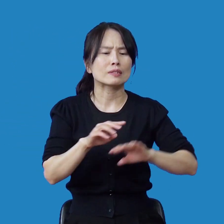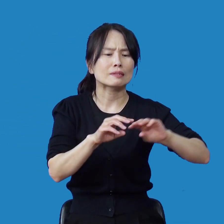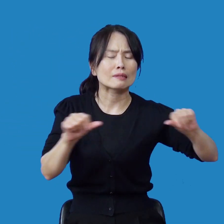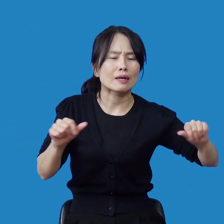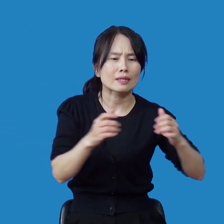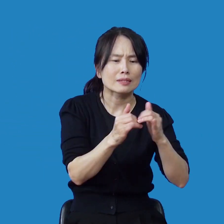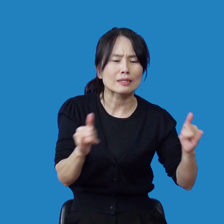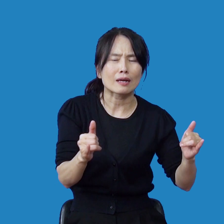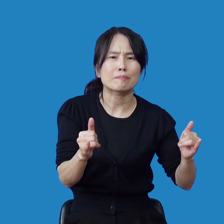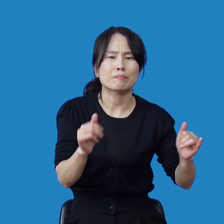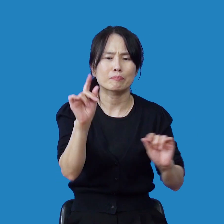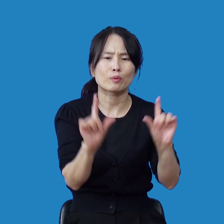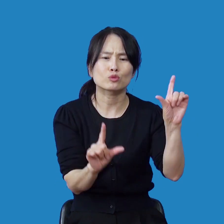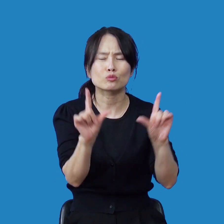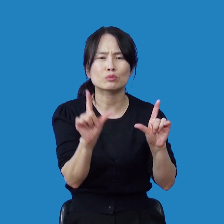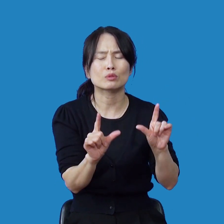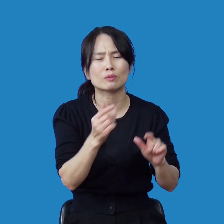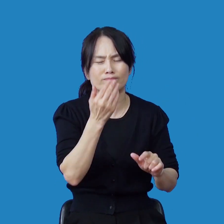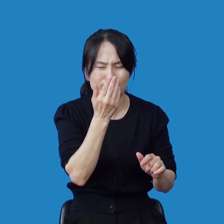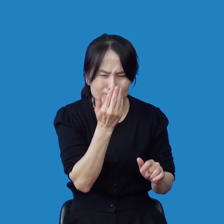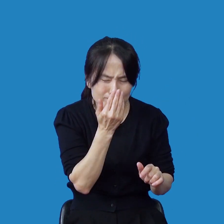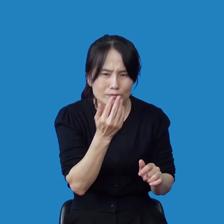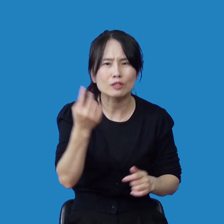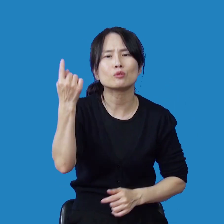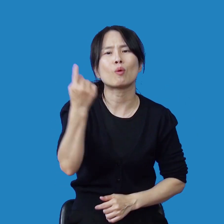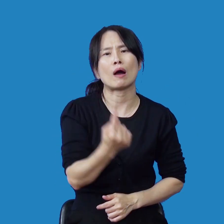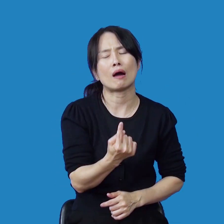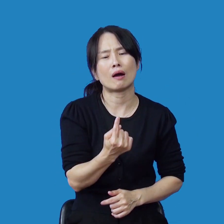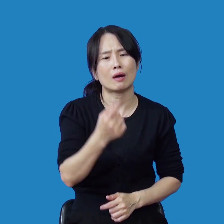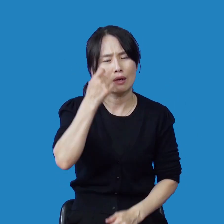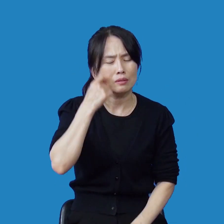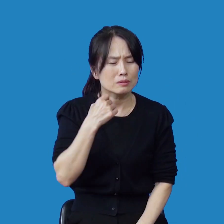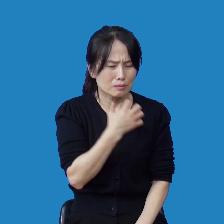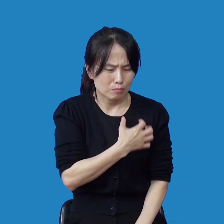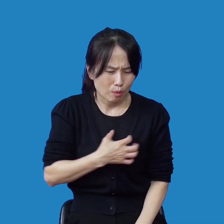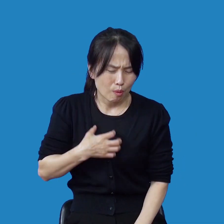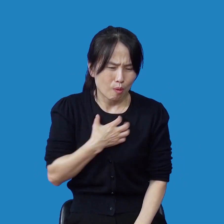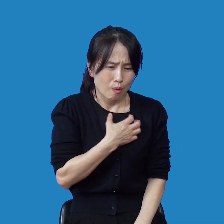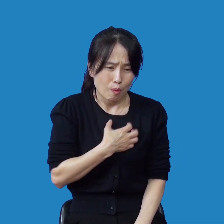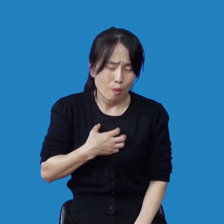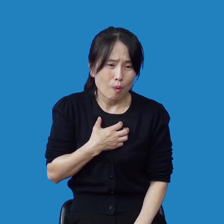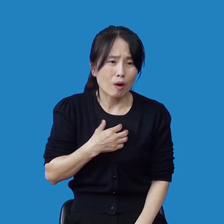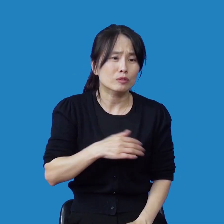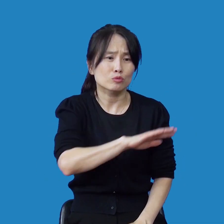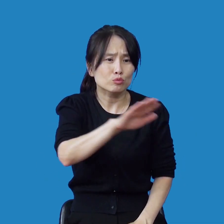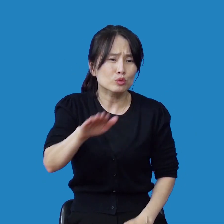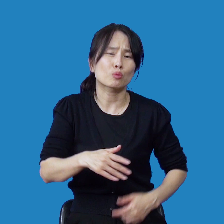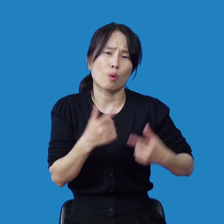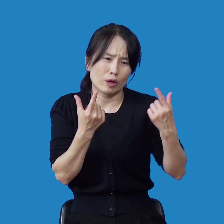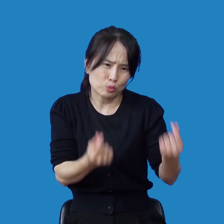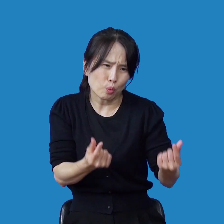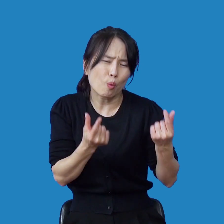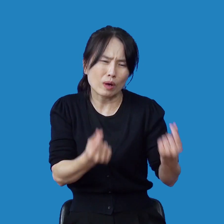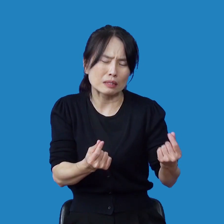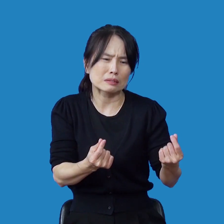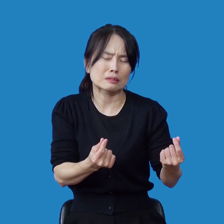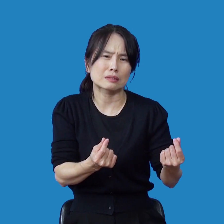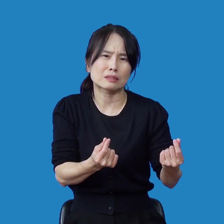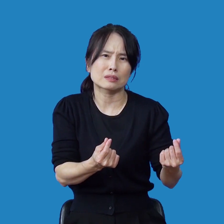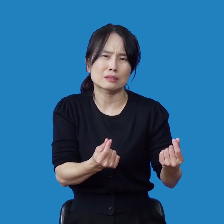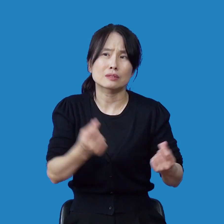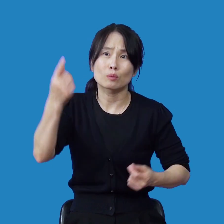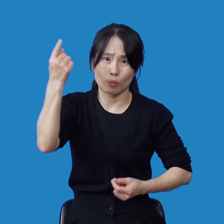자리까지 낮아지셨습니다. 슬퍼하고 괴로워하고 고통하고 있는 우리의 자리까지 내려오셔서 주님은